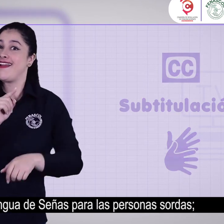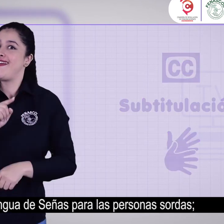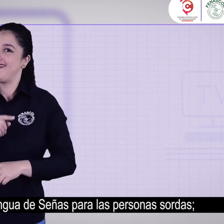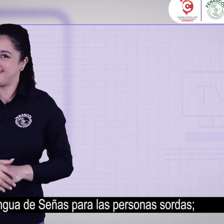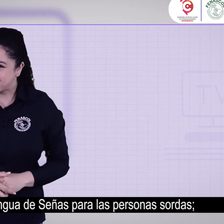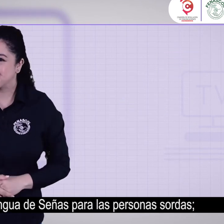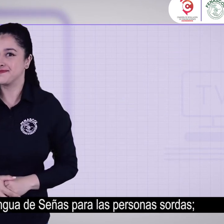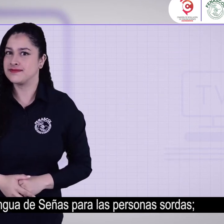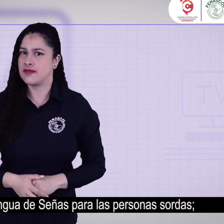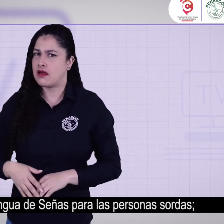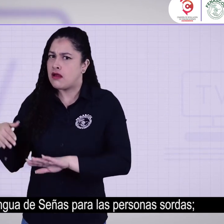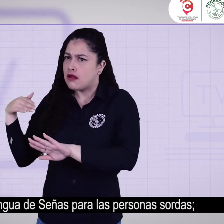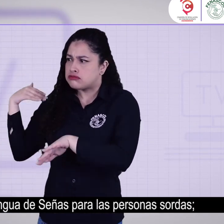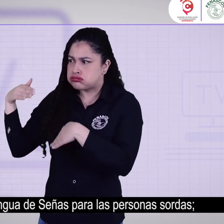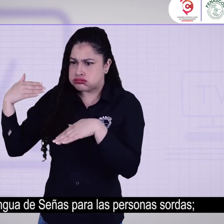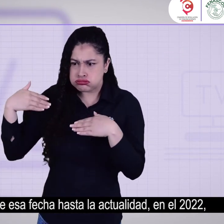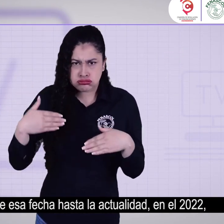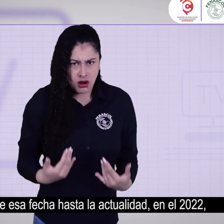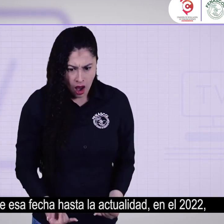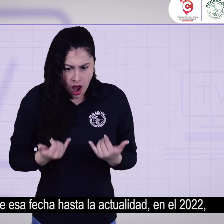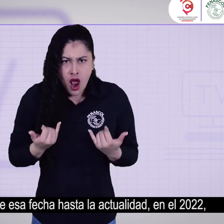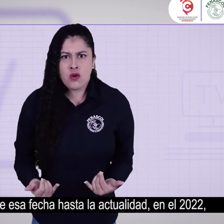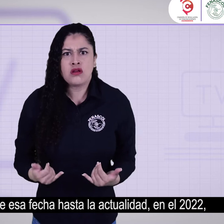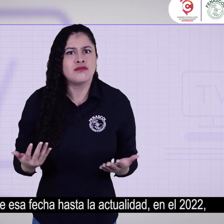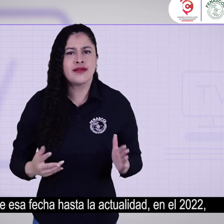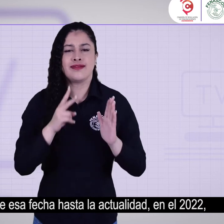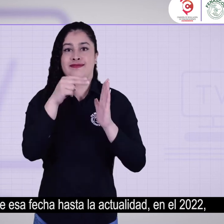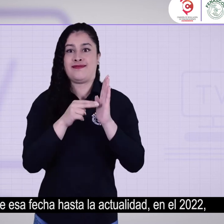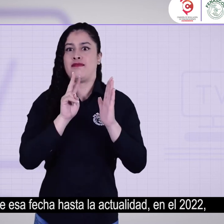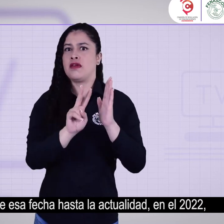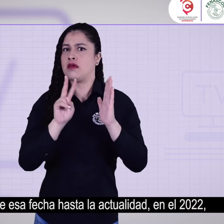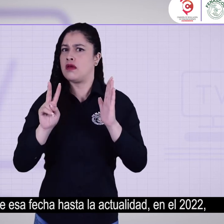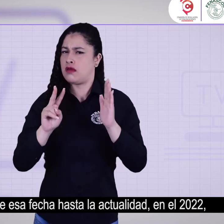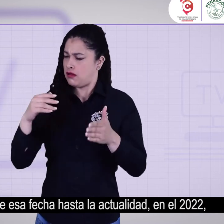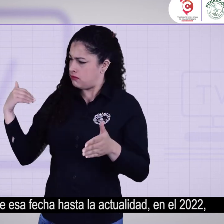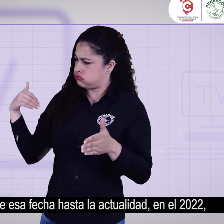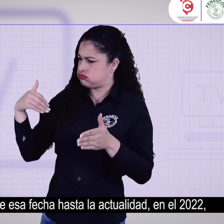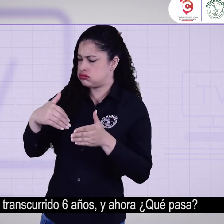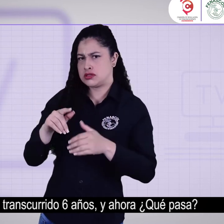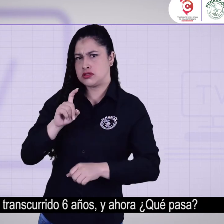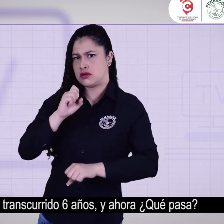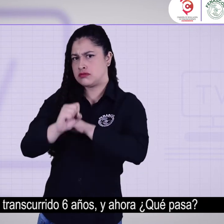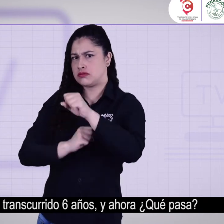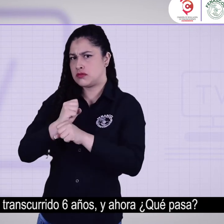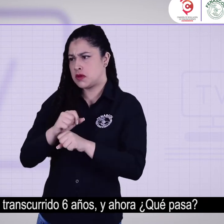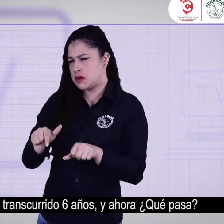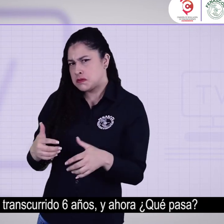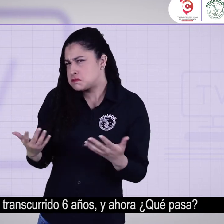lengua de señas para las personas sordas. Desde esa fecha hasta la actualidad, en el 2022, han transcurrido 6